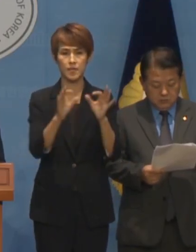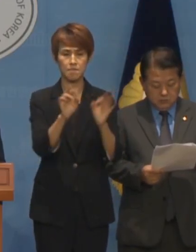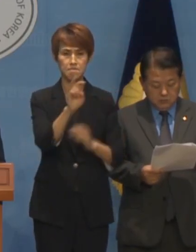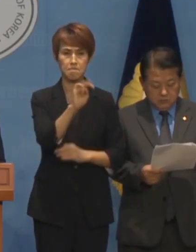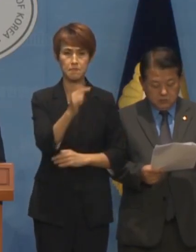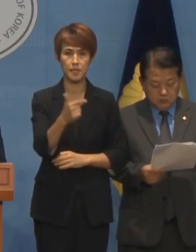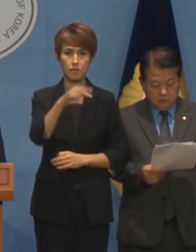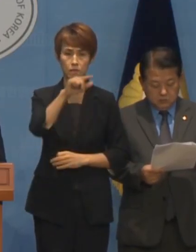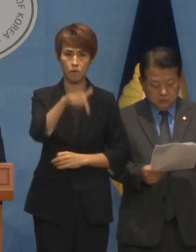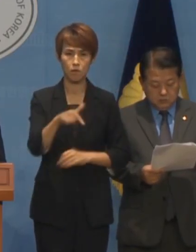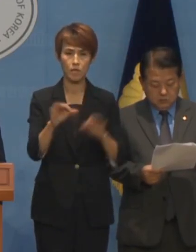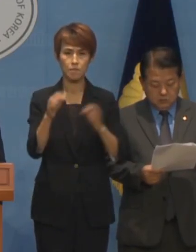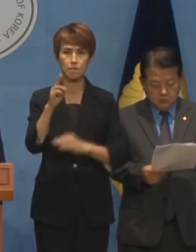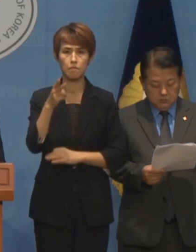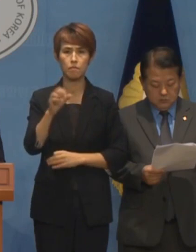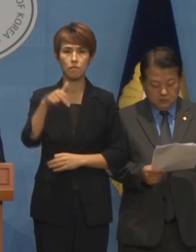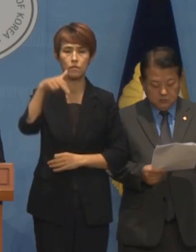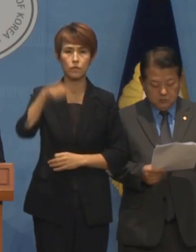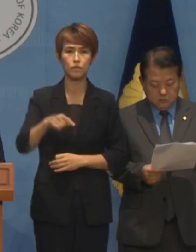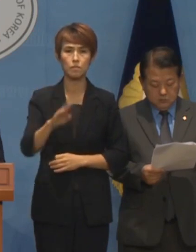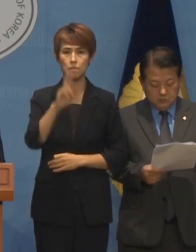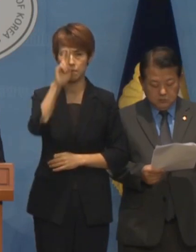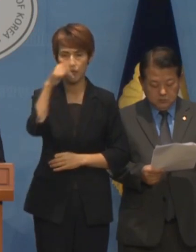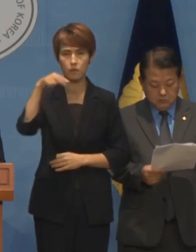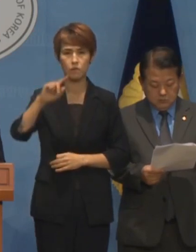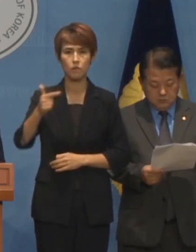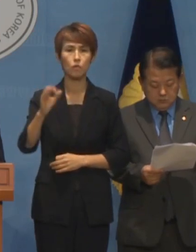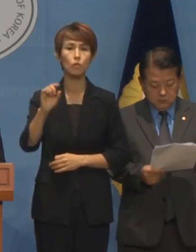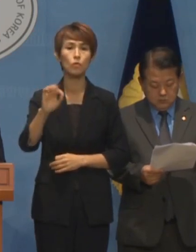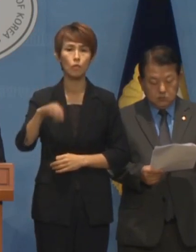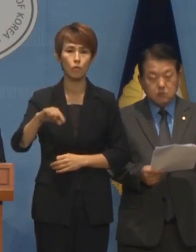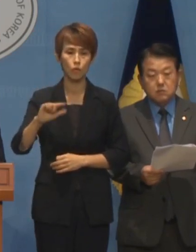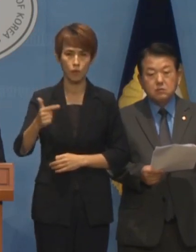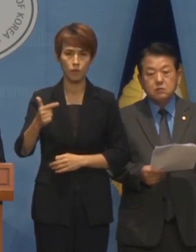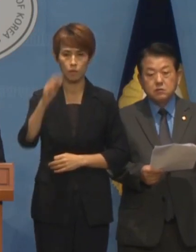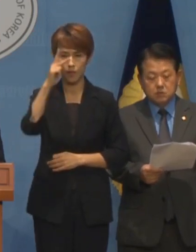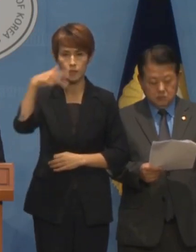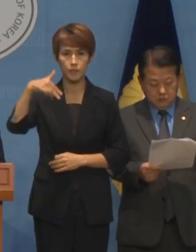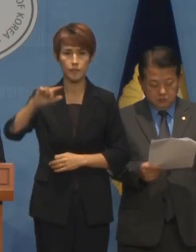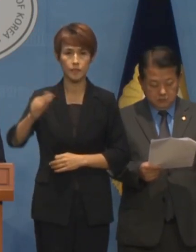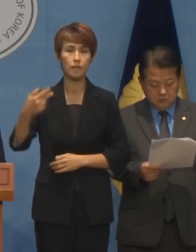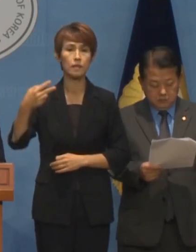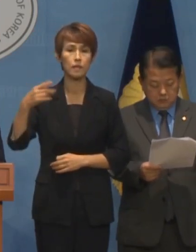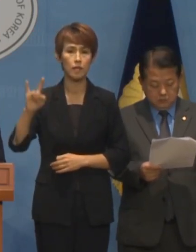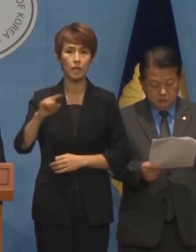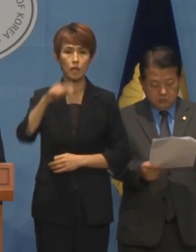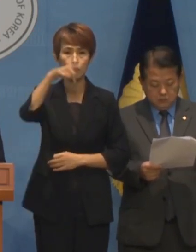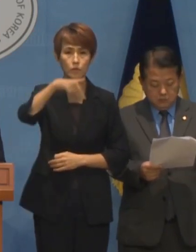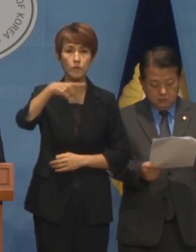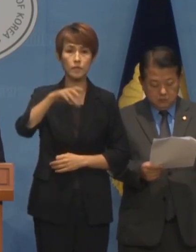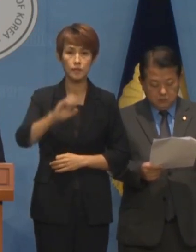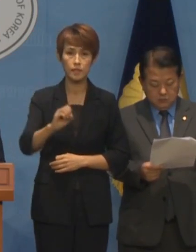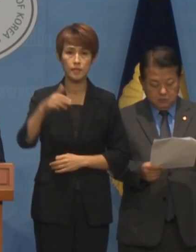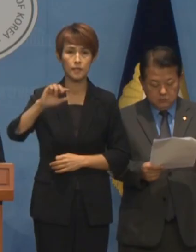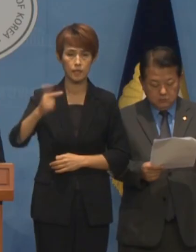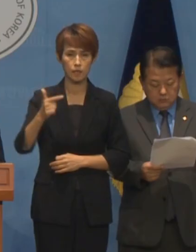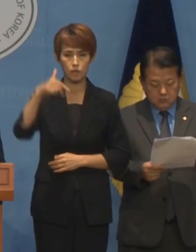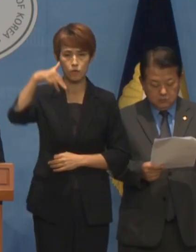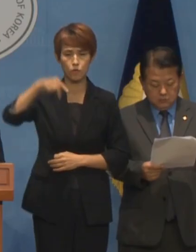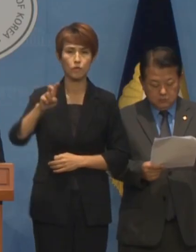김민석, 김병주, 박범계, 박선원, 박찬대, 부승찬, 안규백,